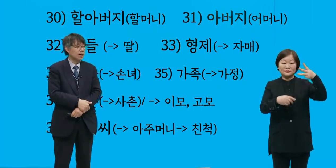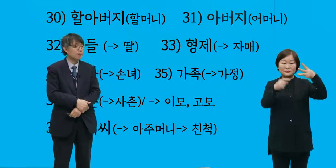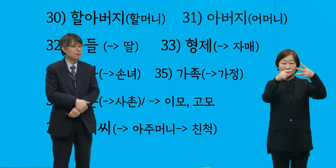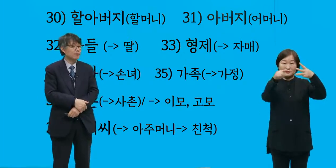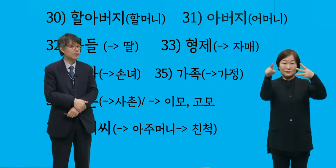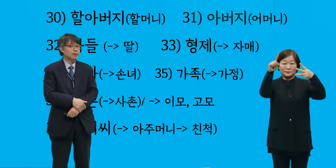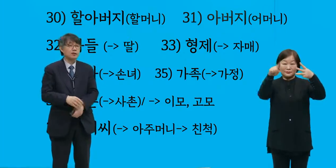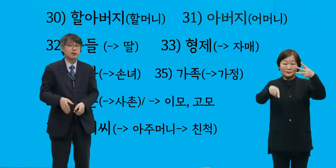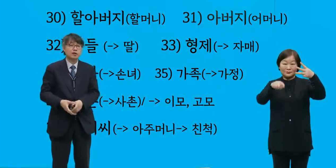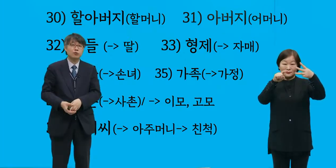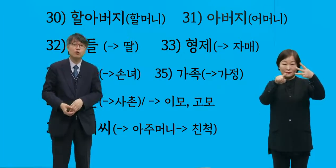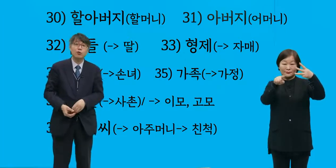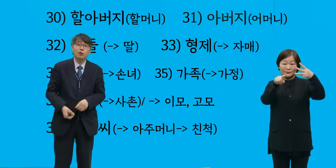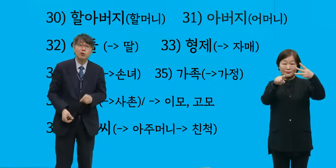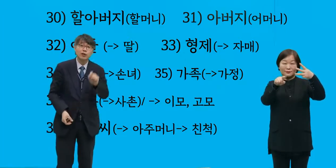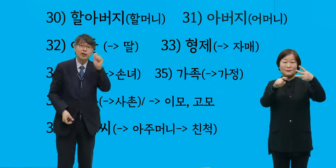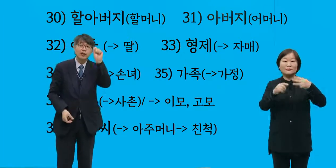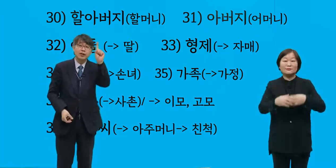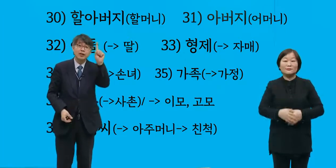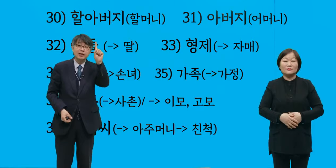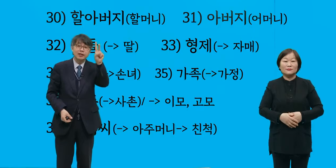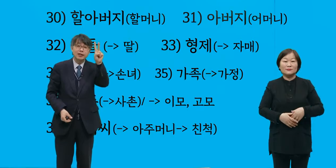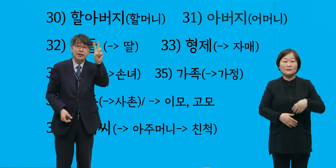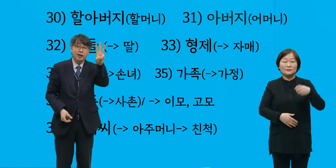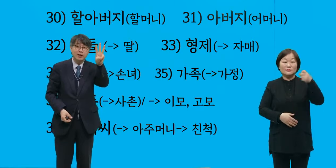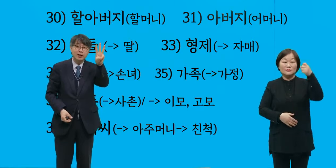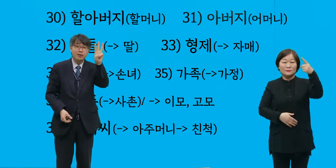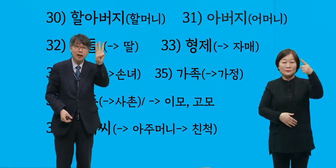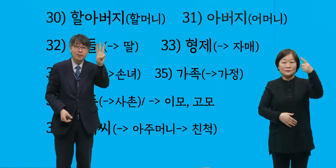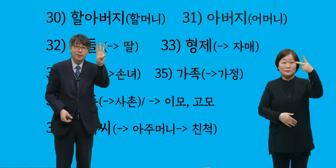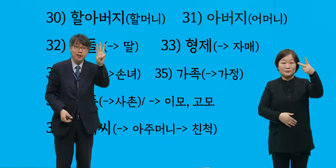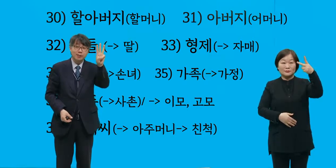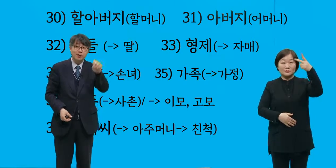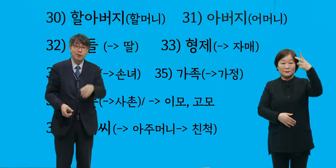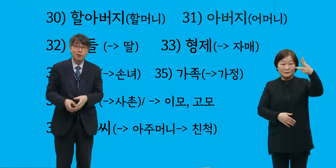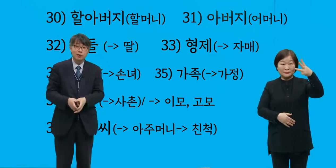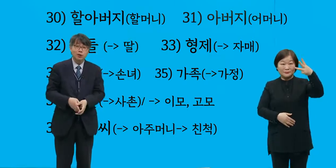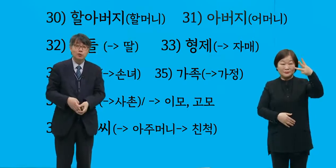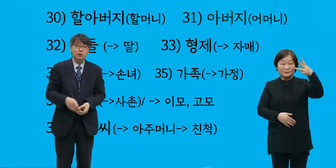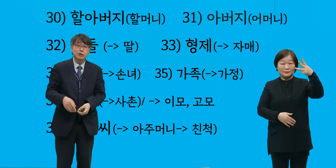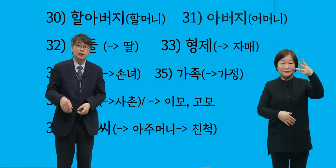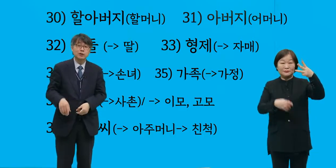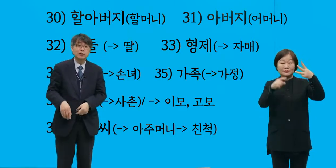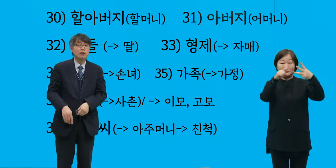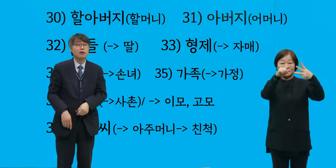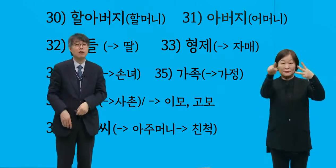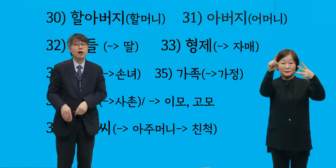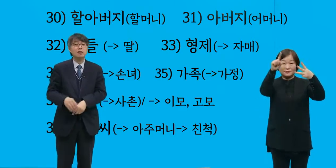3. 자, 수어로 1, 2, 3이에요. 3이고 촌은